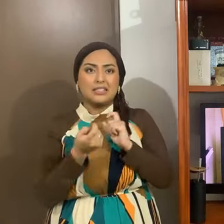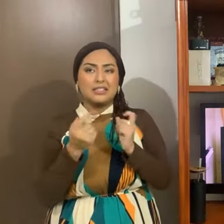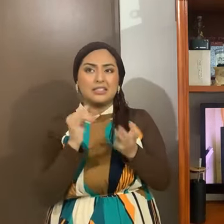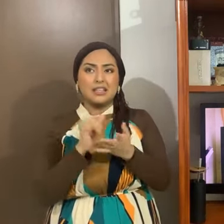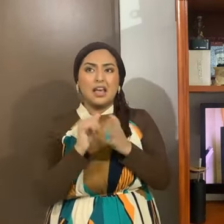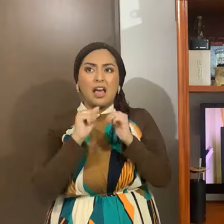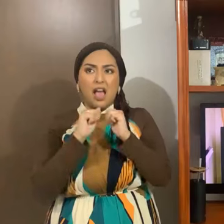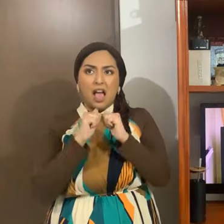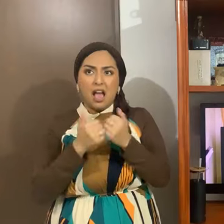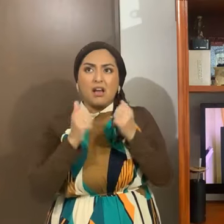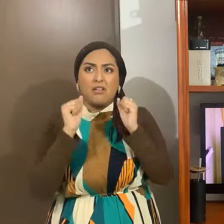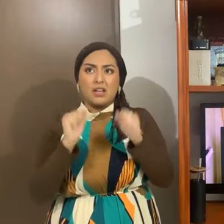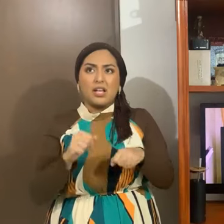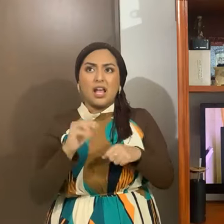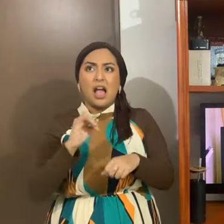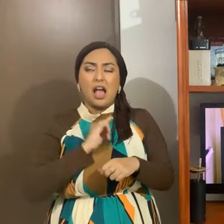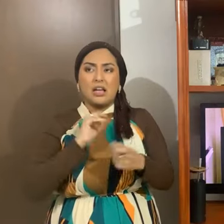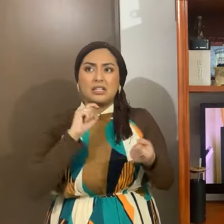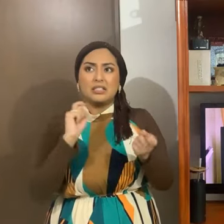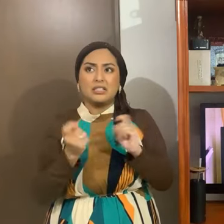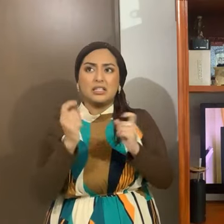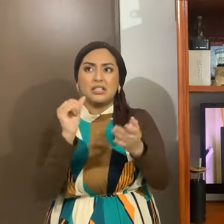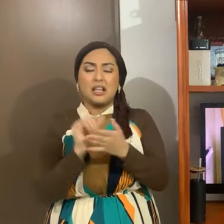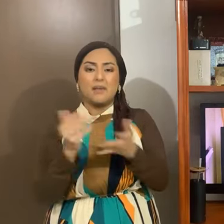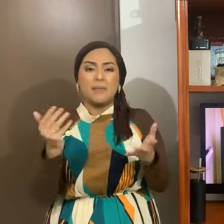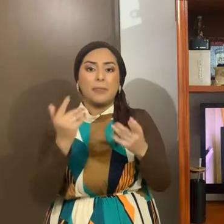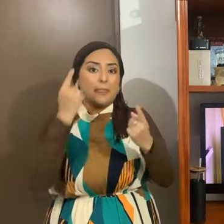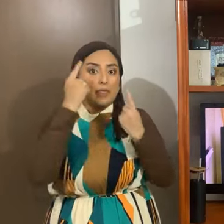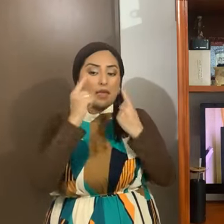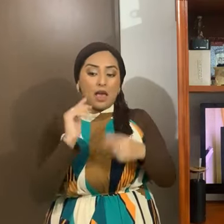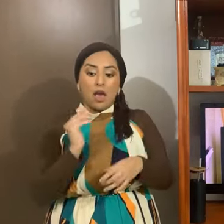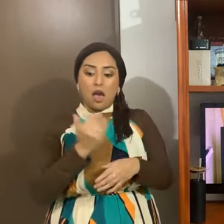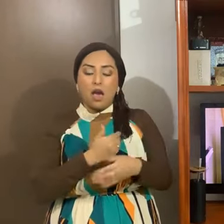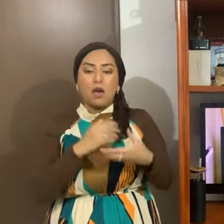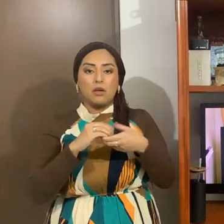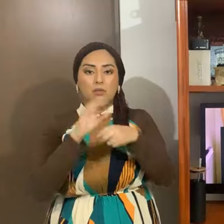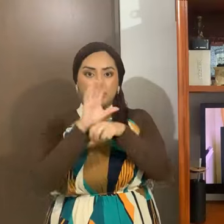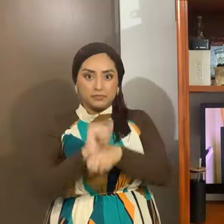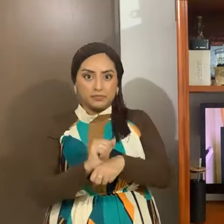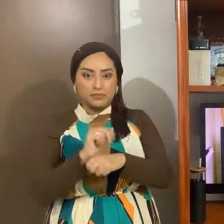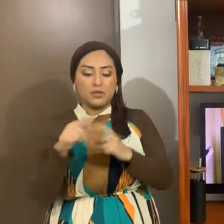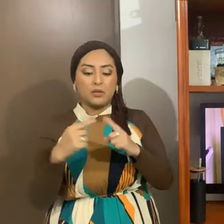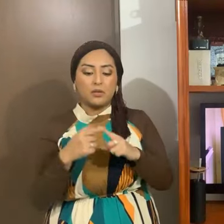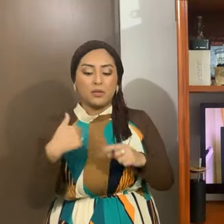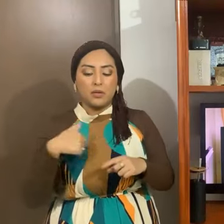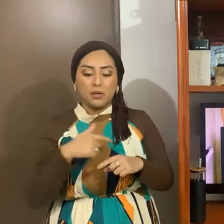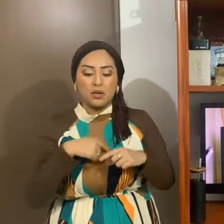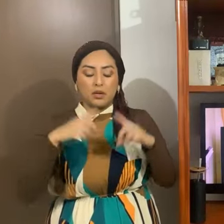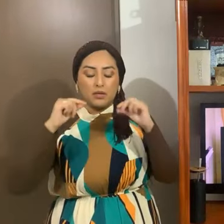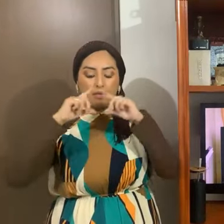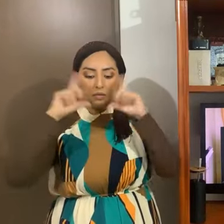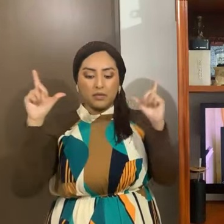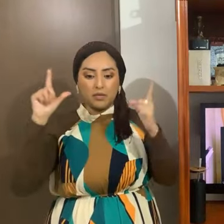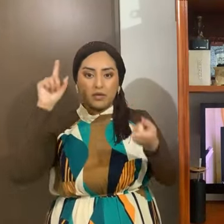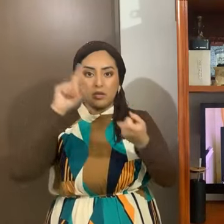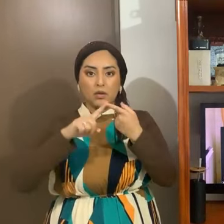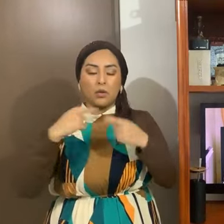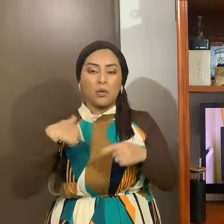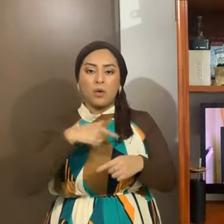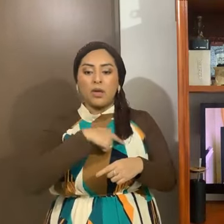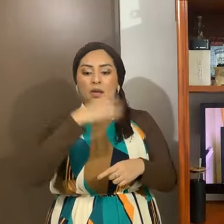¿Cómo puedo cambiar esta condición? Analicemos nuestros hábitos desde que nos levantamos hasta que